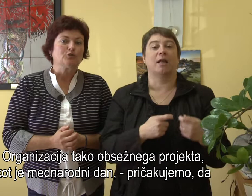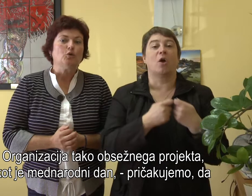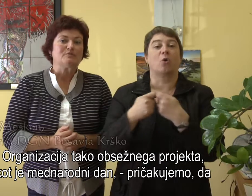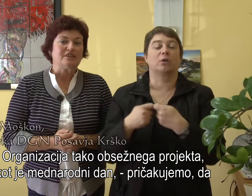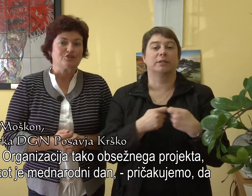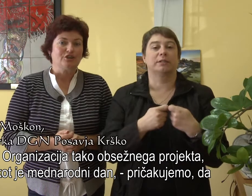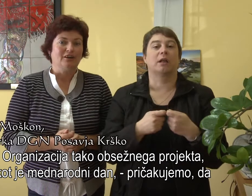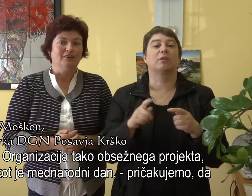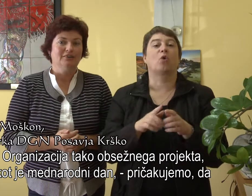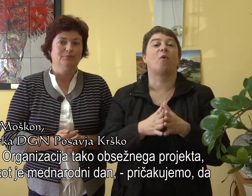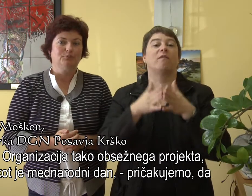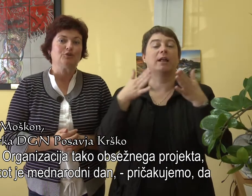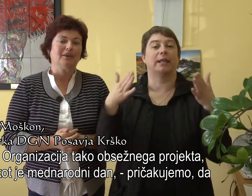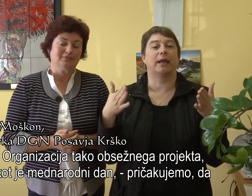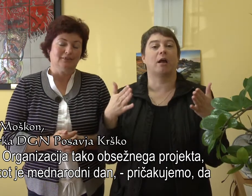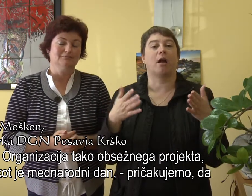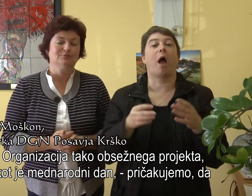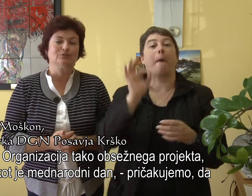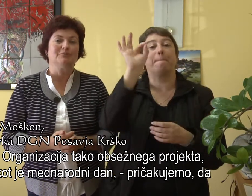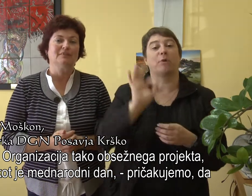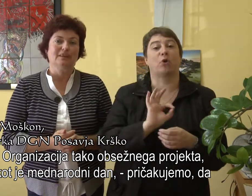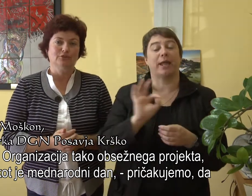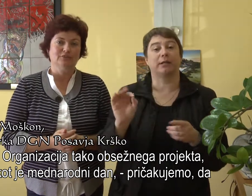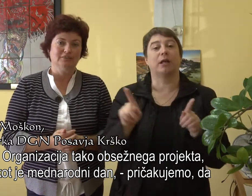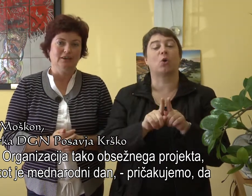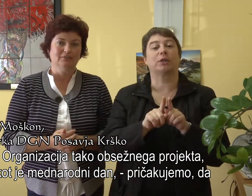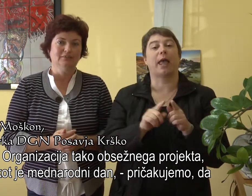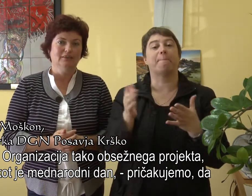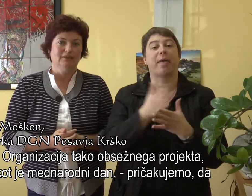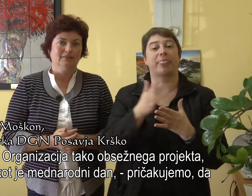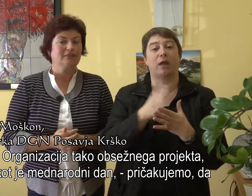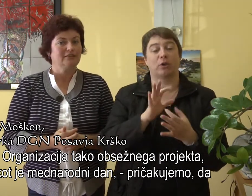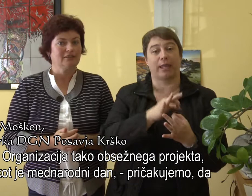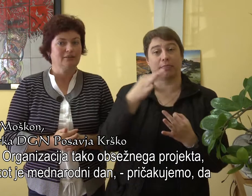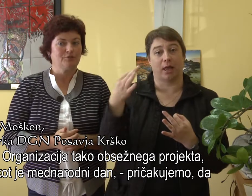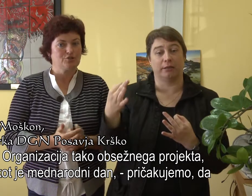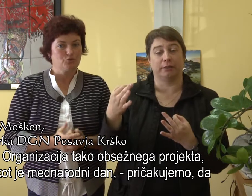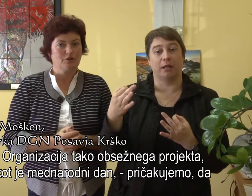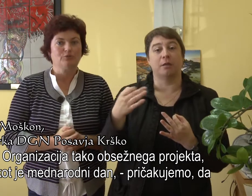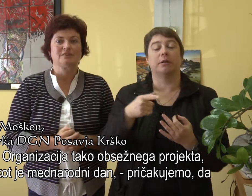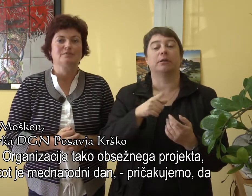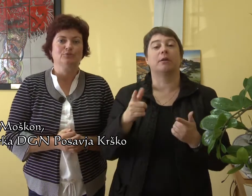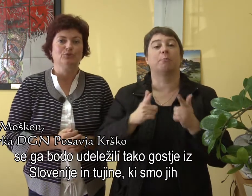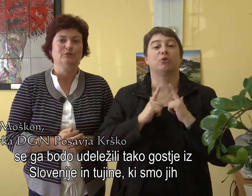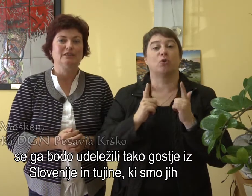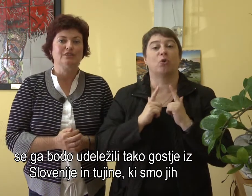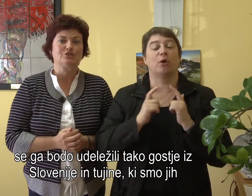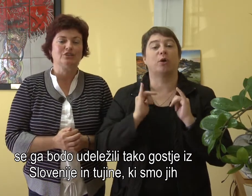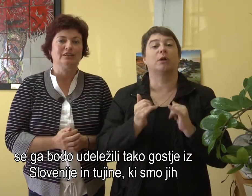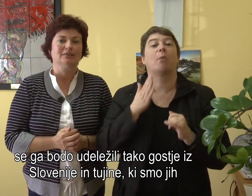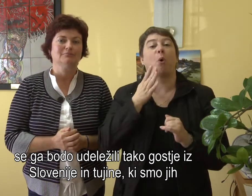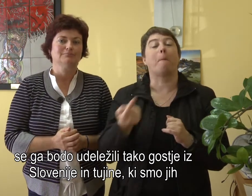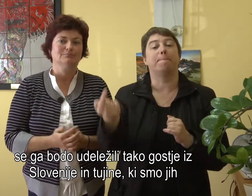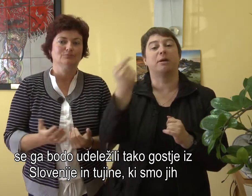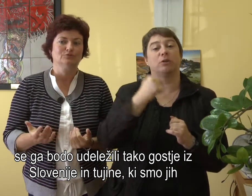Organizacija tako obsežnega projekta, kot je Mednarodni dan, na katerega pričakujemo, da se bodo